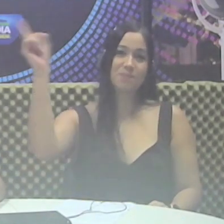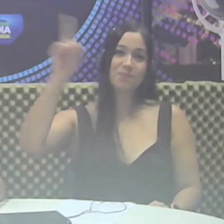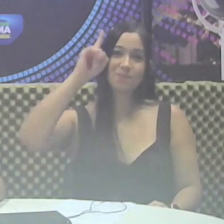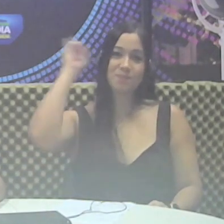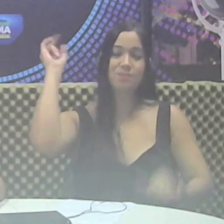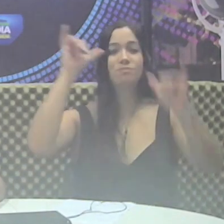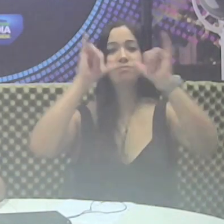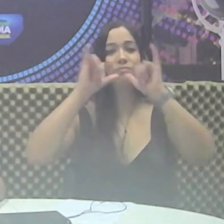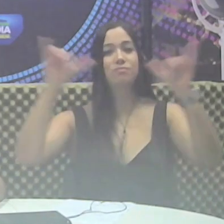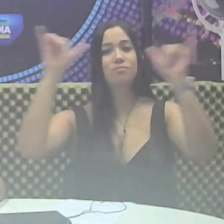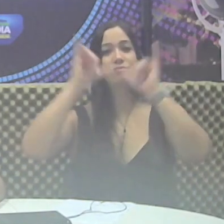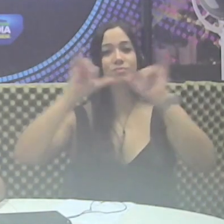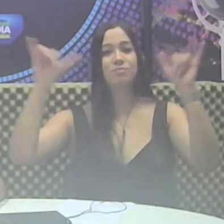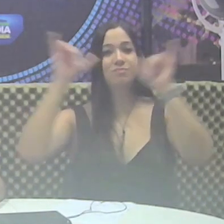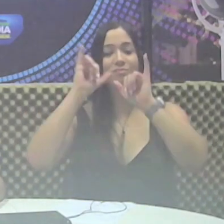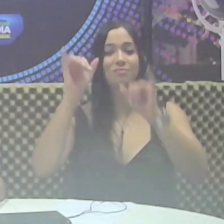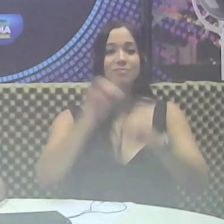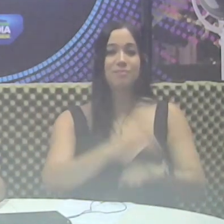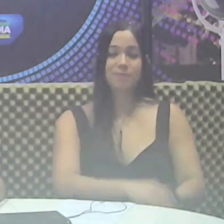Giro de